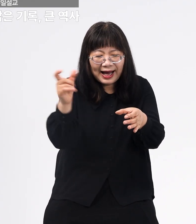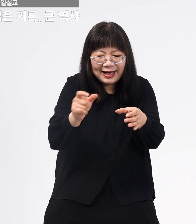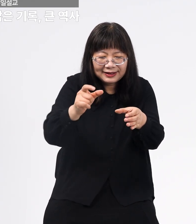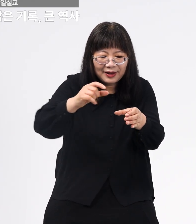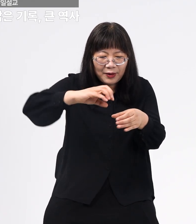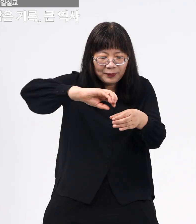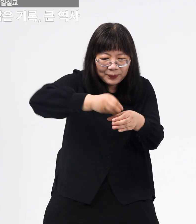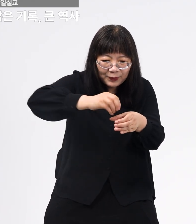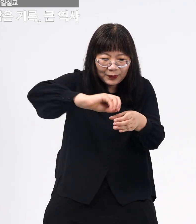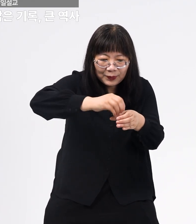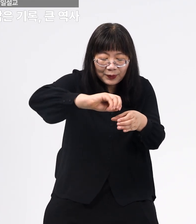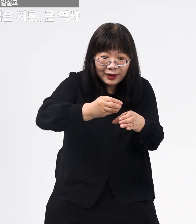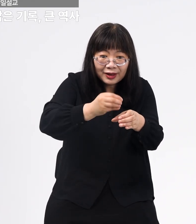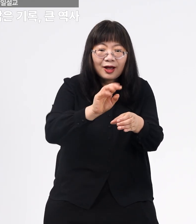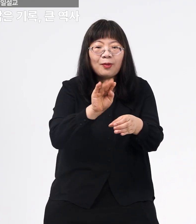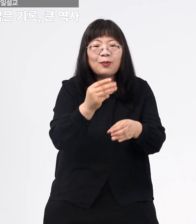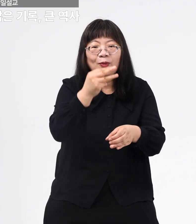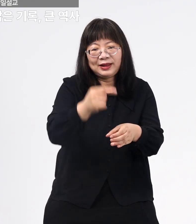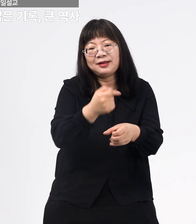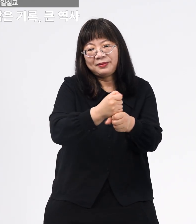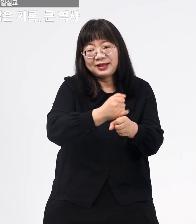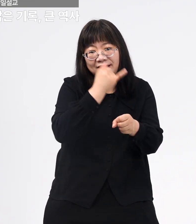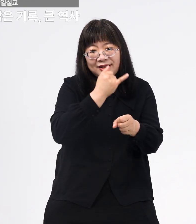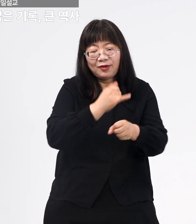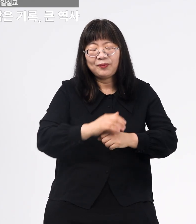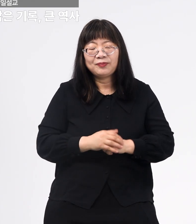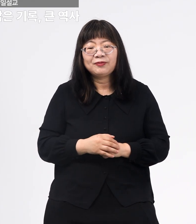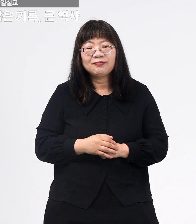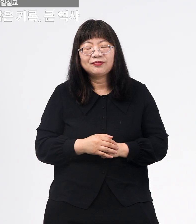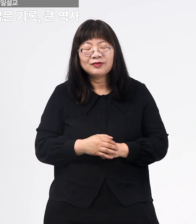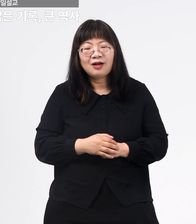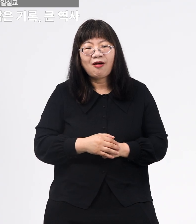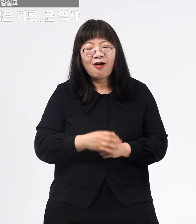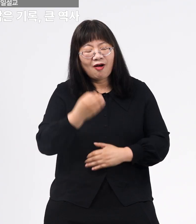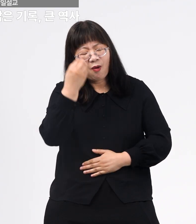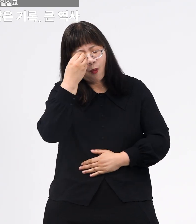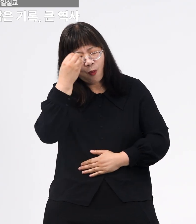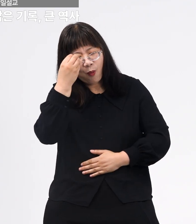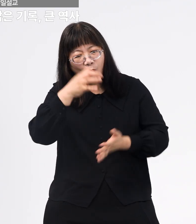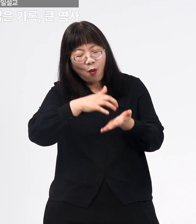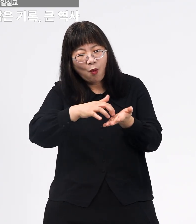그럼 그게 뭐 한두 개 들겠습니까? 어마어마한 양의 볼트가